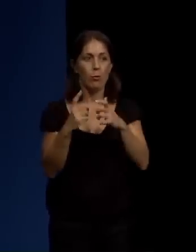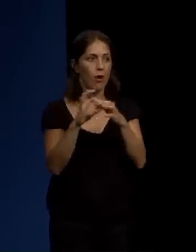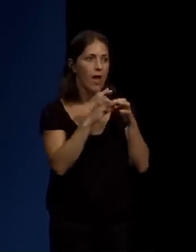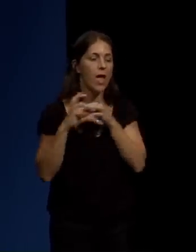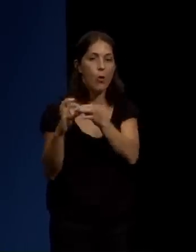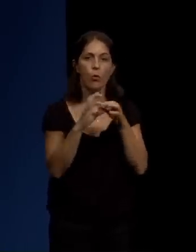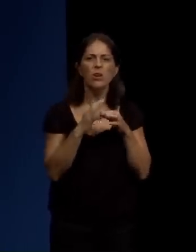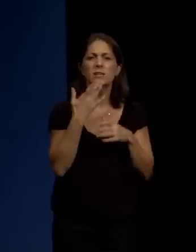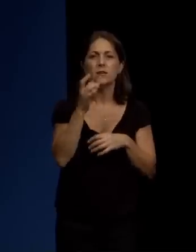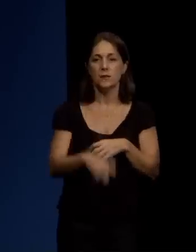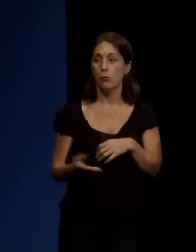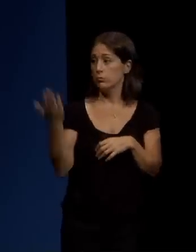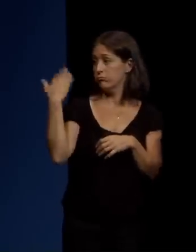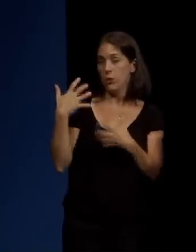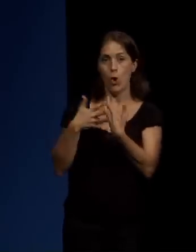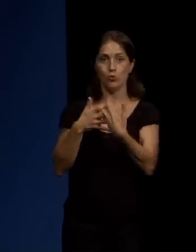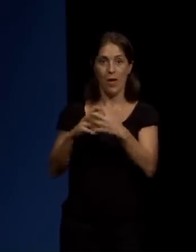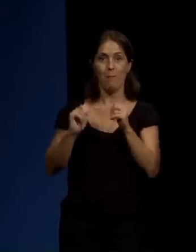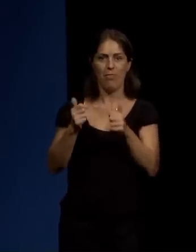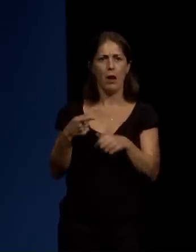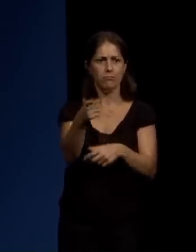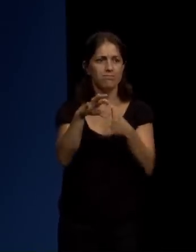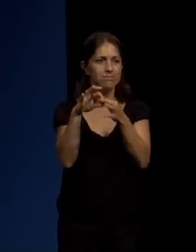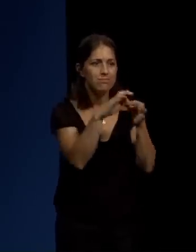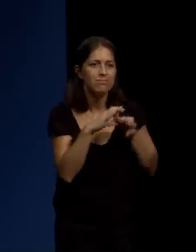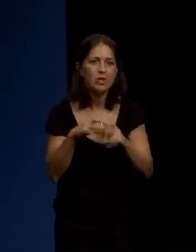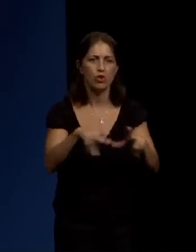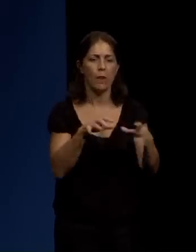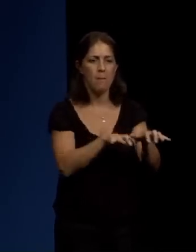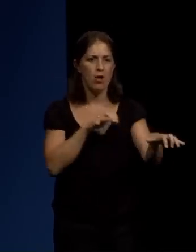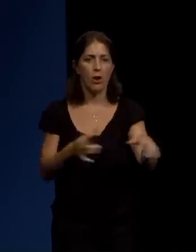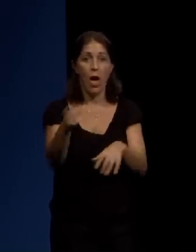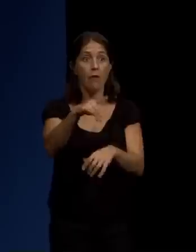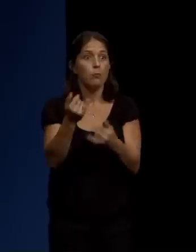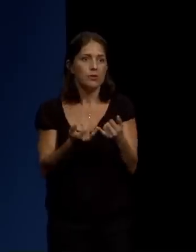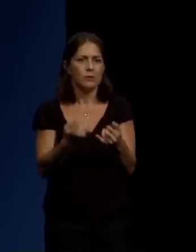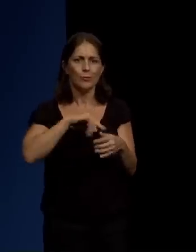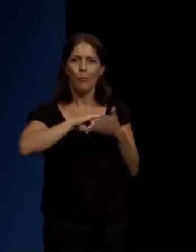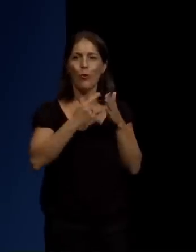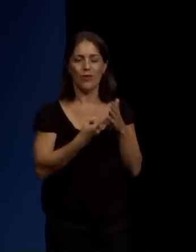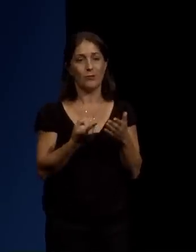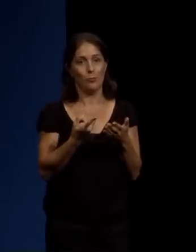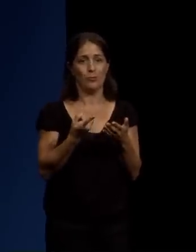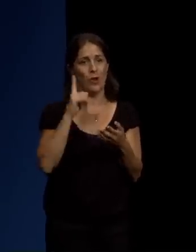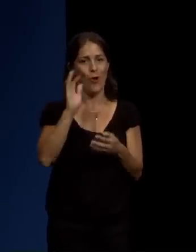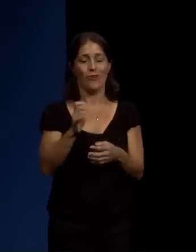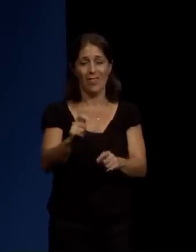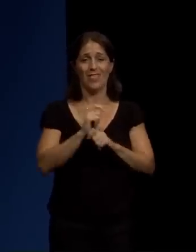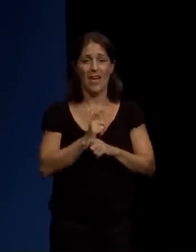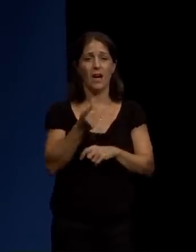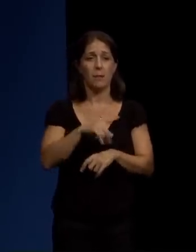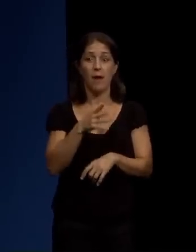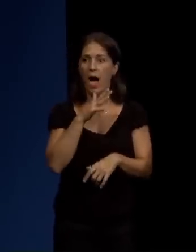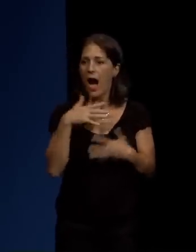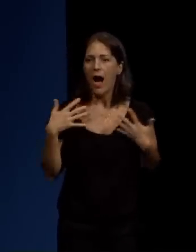que iniciaron esta loita. Únevos a vos, a maioría social, a única que dá sentido ao proxecto da Marea. E únenos a nós os que esta vez,